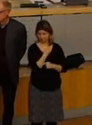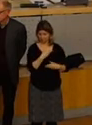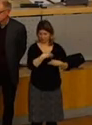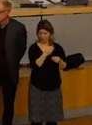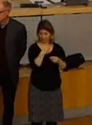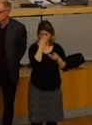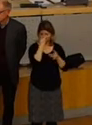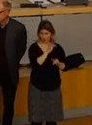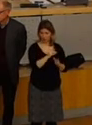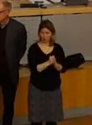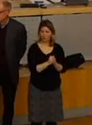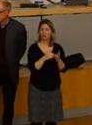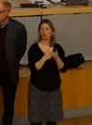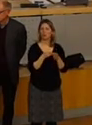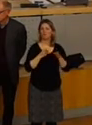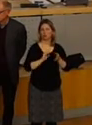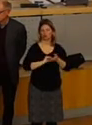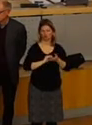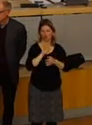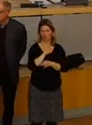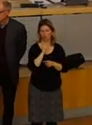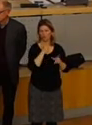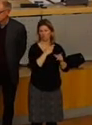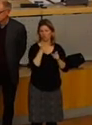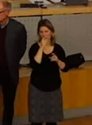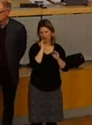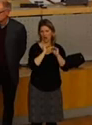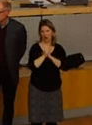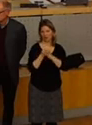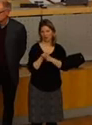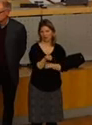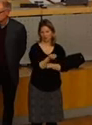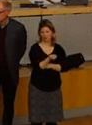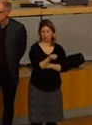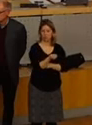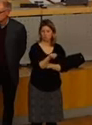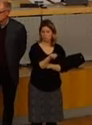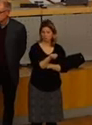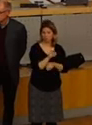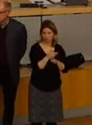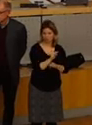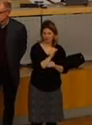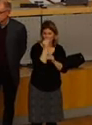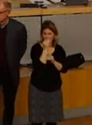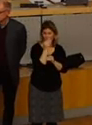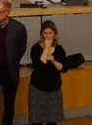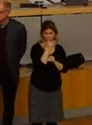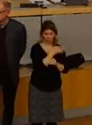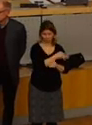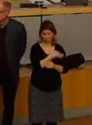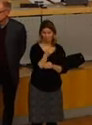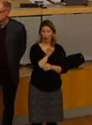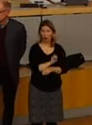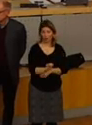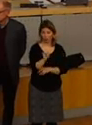fachschule für forst- und landwirtschaft dort kriegt man dann die information dass in europa diese abschlüsse anerkannt